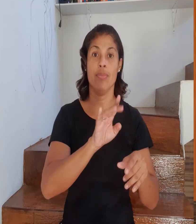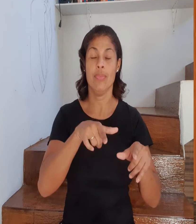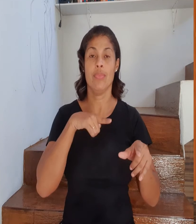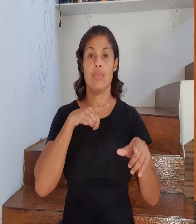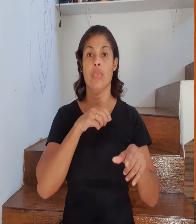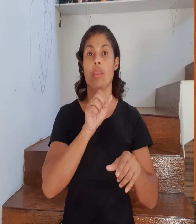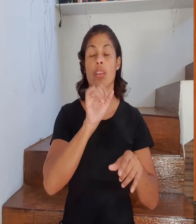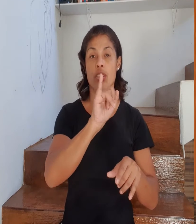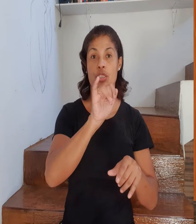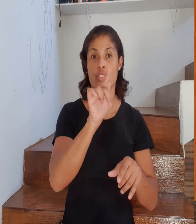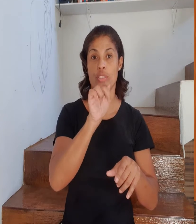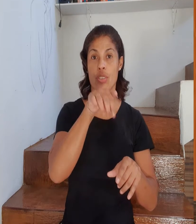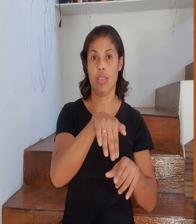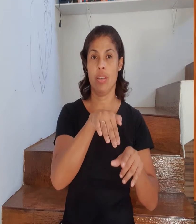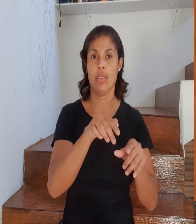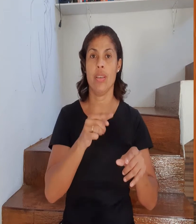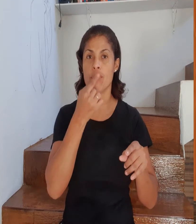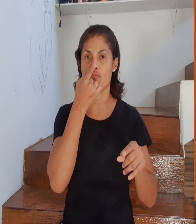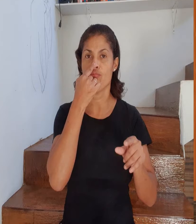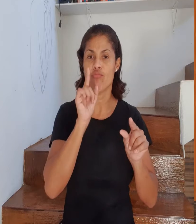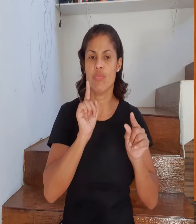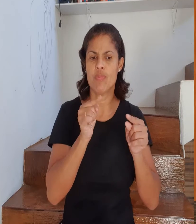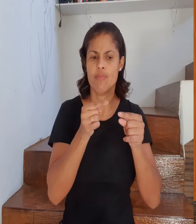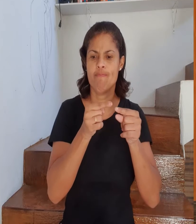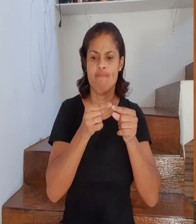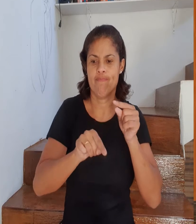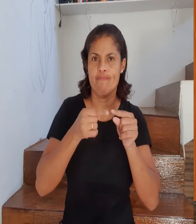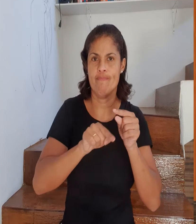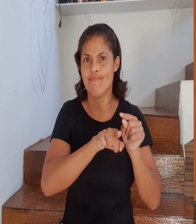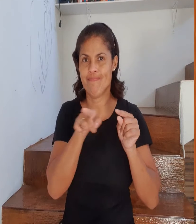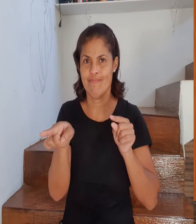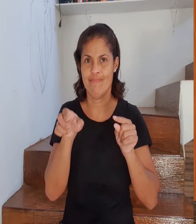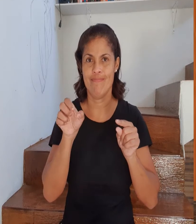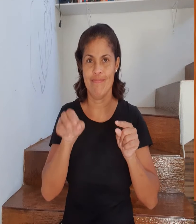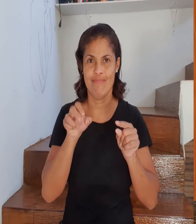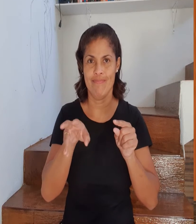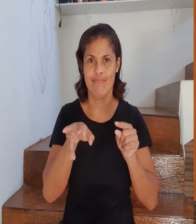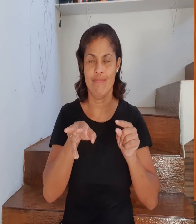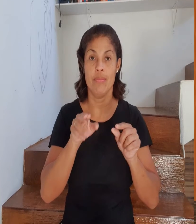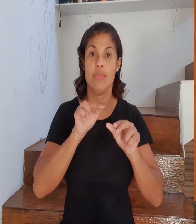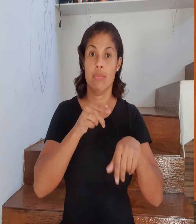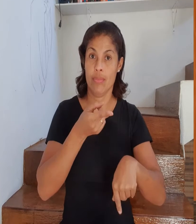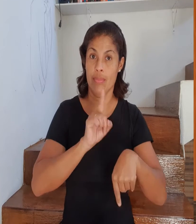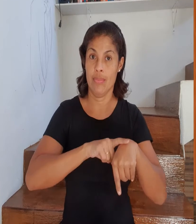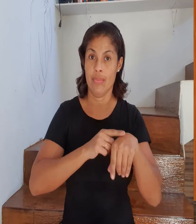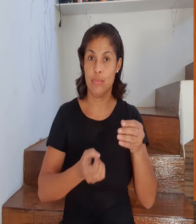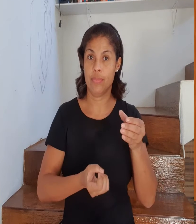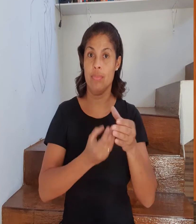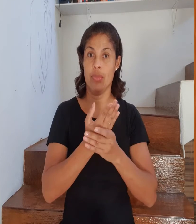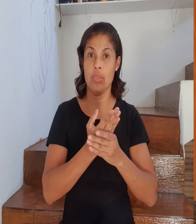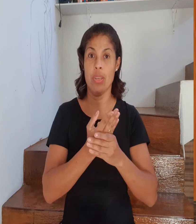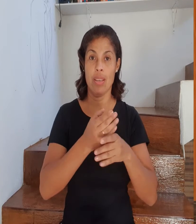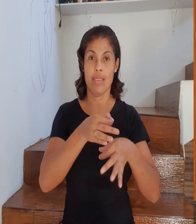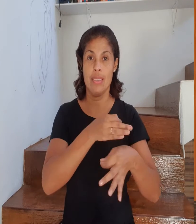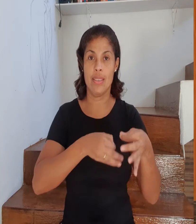de anticorpos da classe IgM, com baixa afinidade pelo antígeno. É neste momento que são formadas